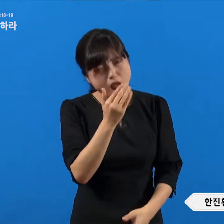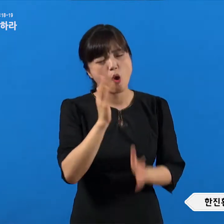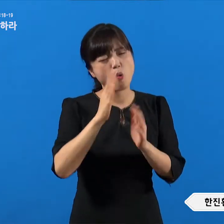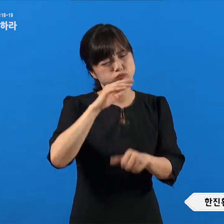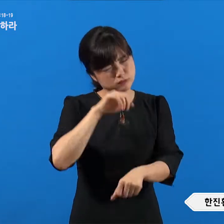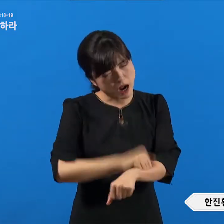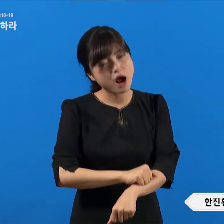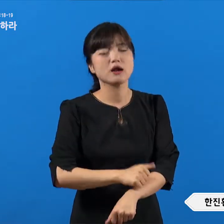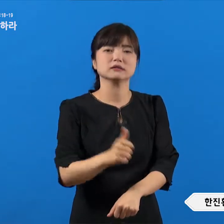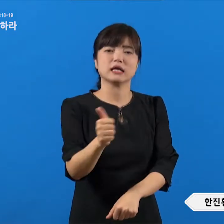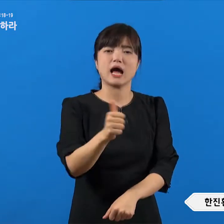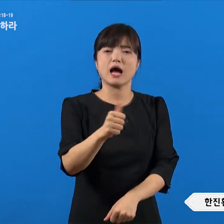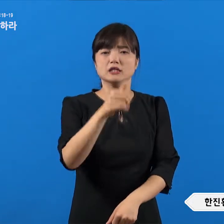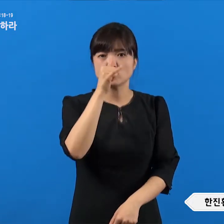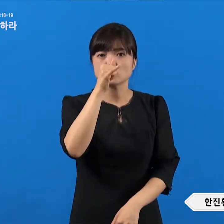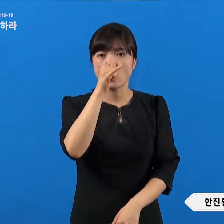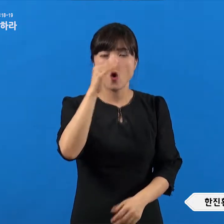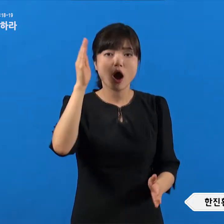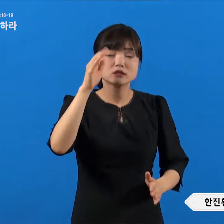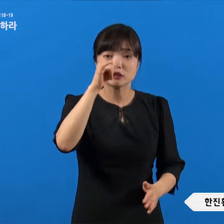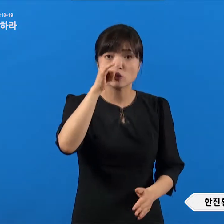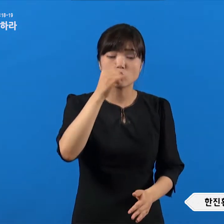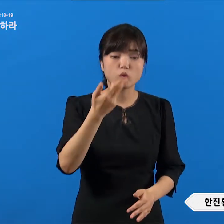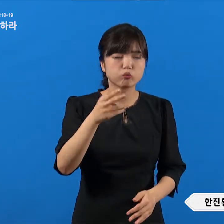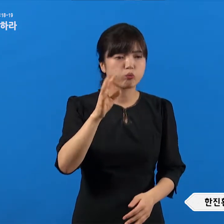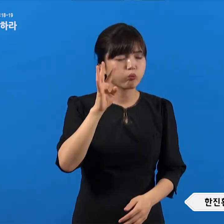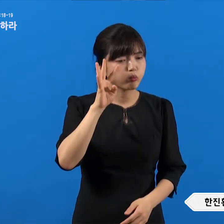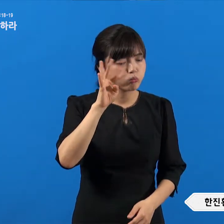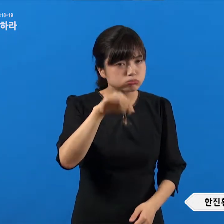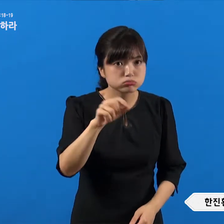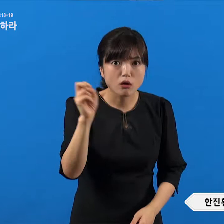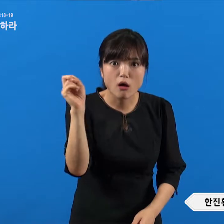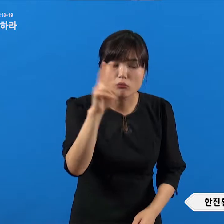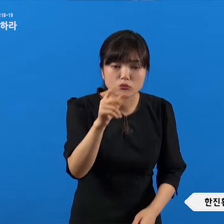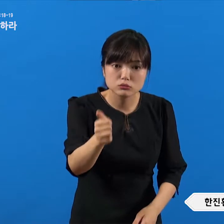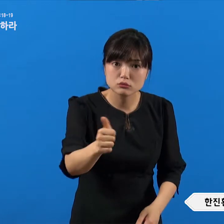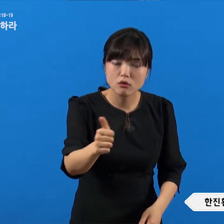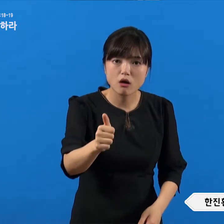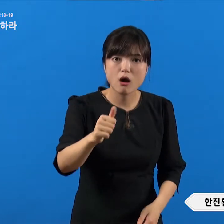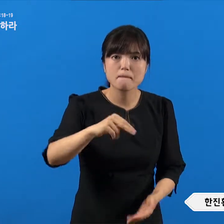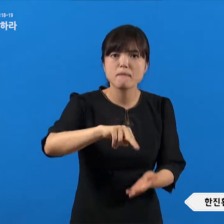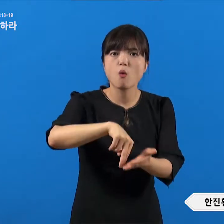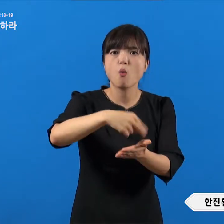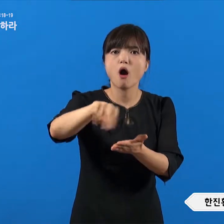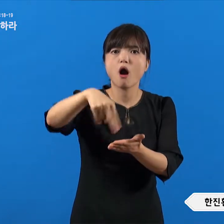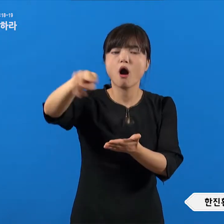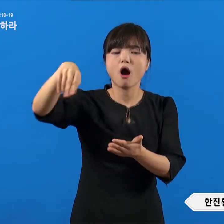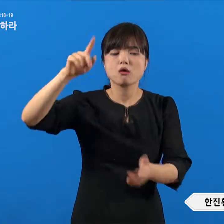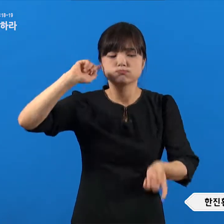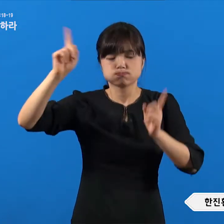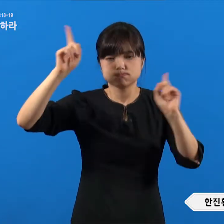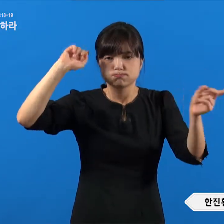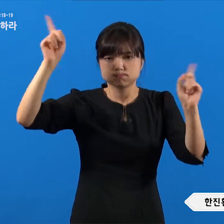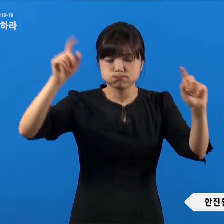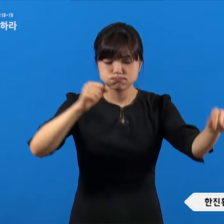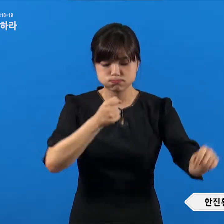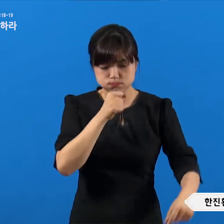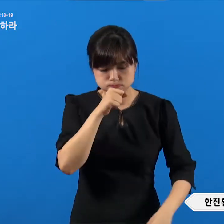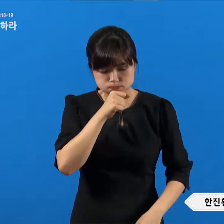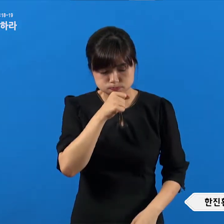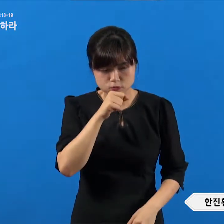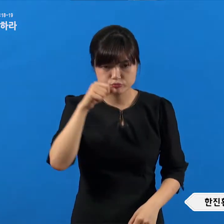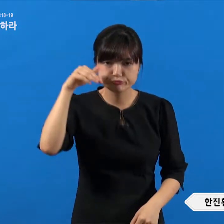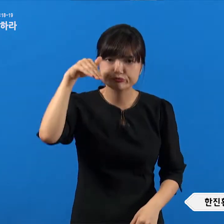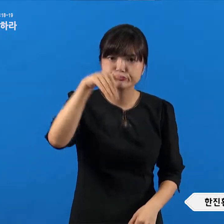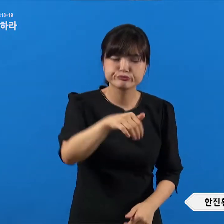잘하는 아이가 있었습니다. 그런데 언제부턴가 그 아이가 계속 성적이 떨어지고